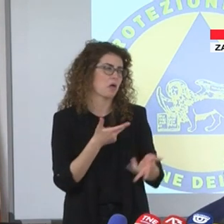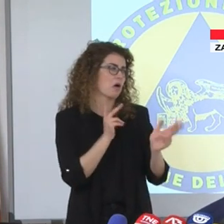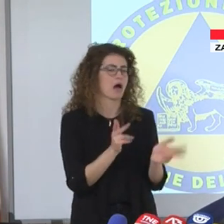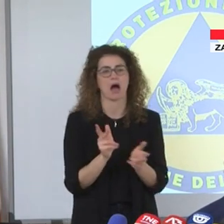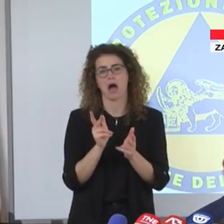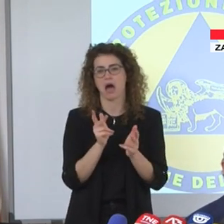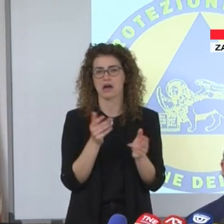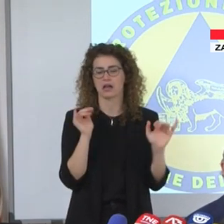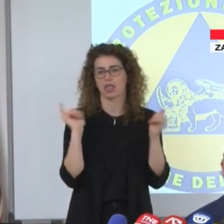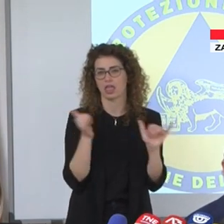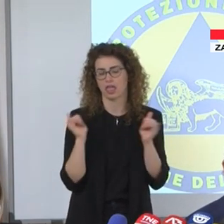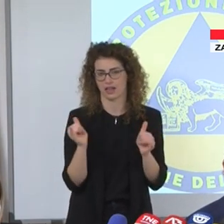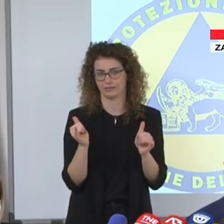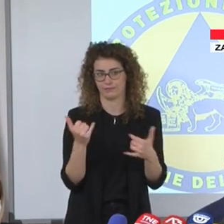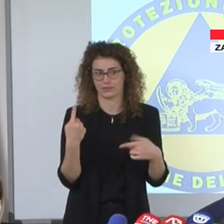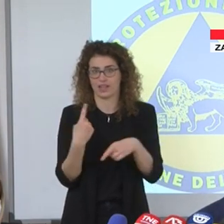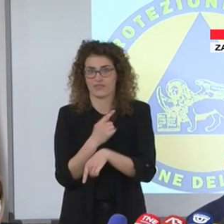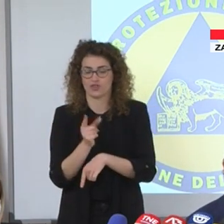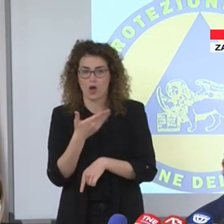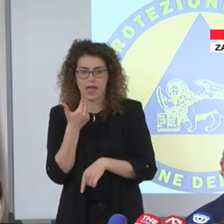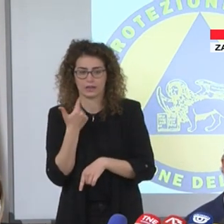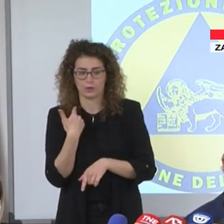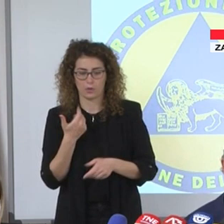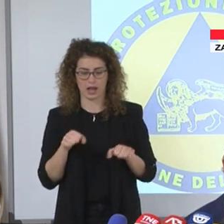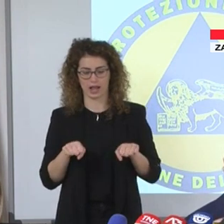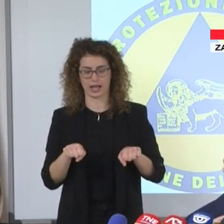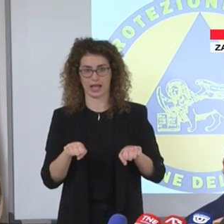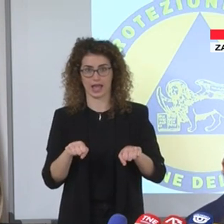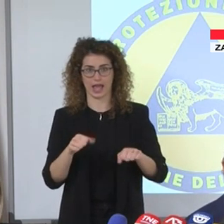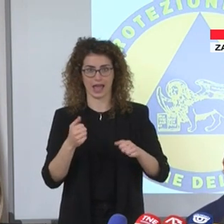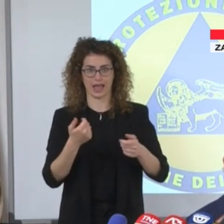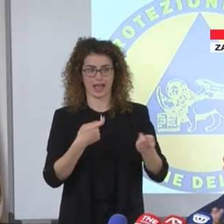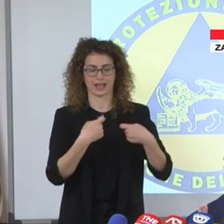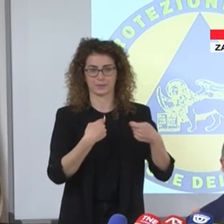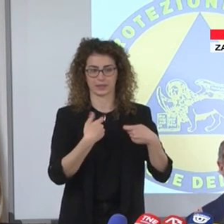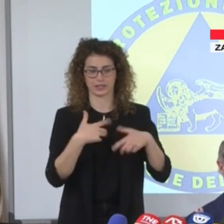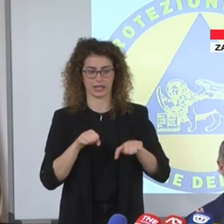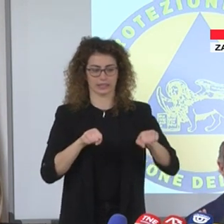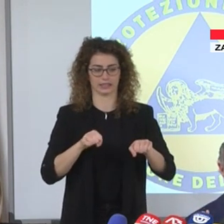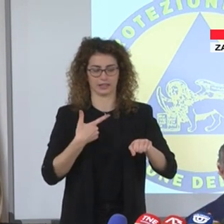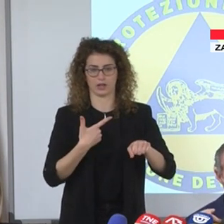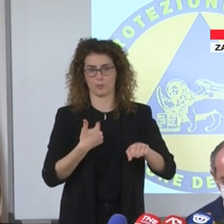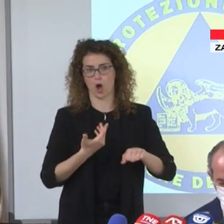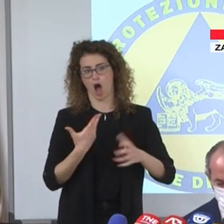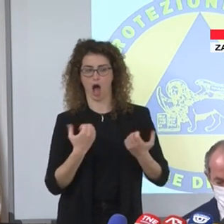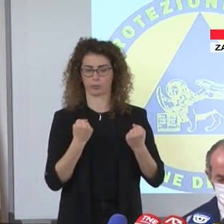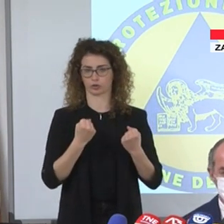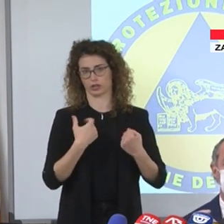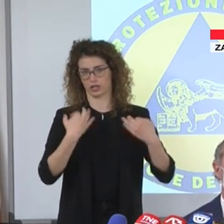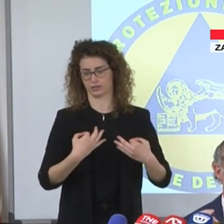Invece cerco anche di stare attento a di non urtare qualcuno col carrello della spesa, perché non si dica che c'è l'arroganza del potere.